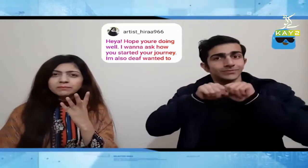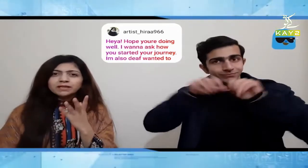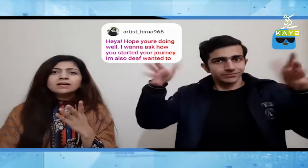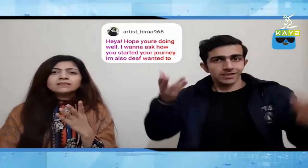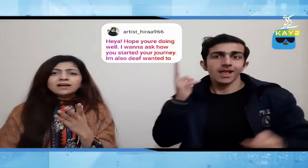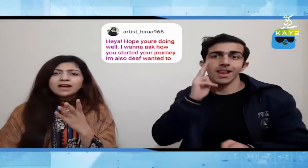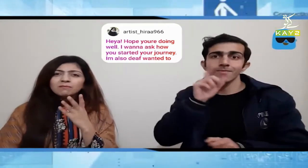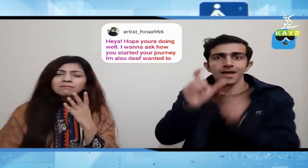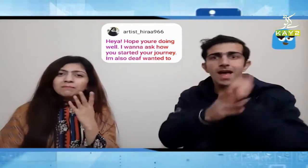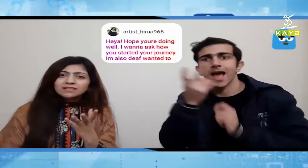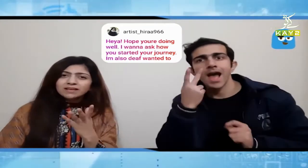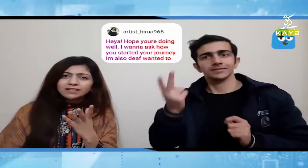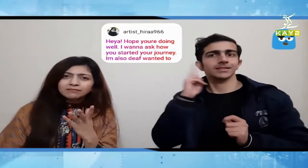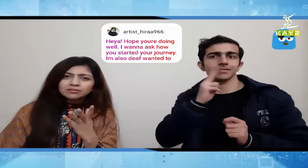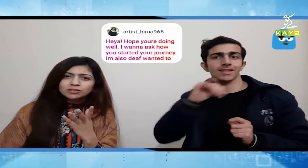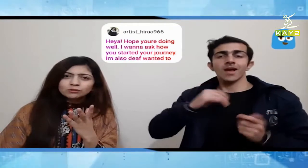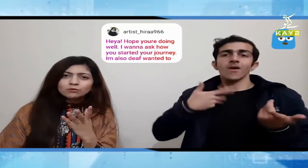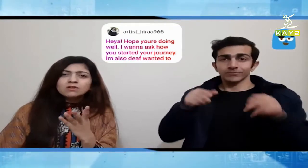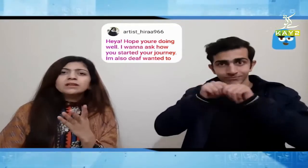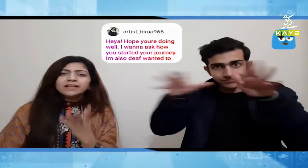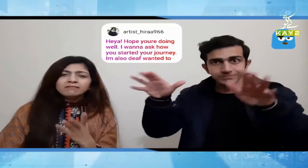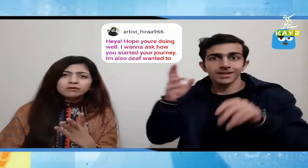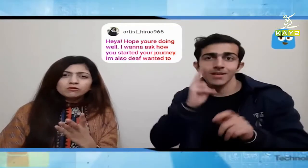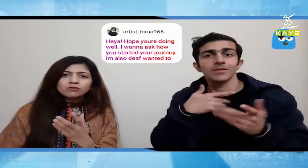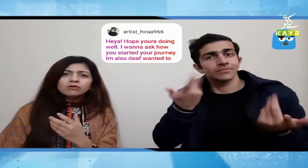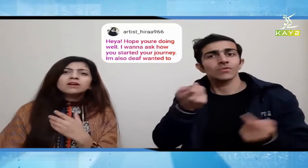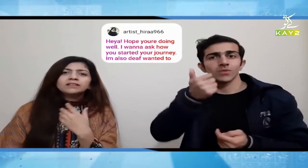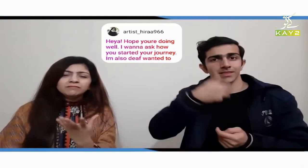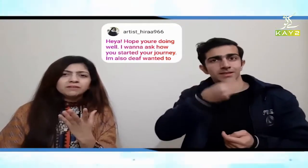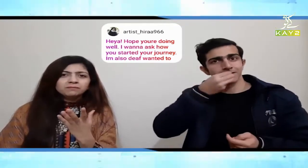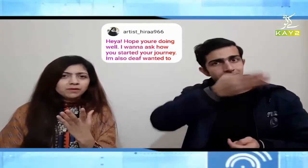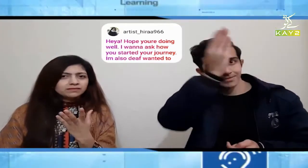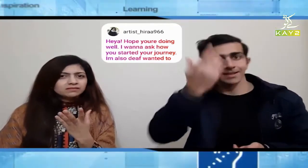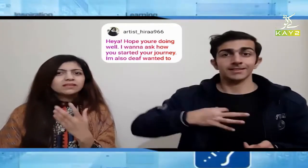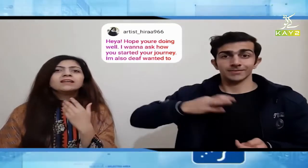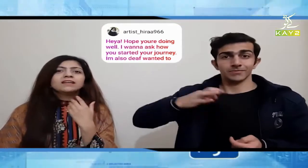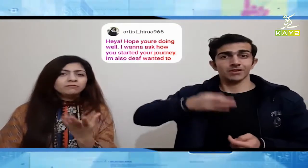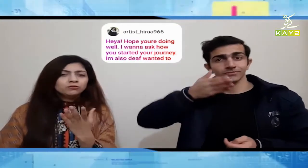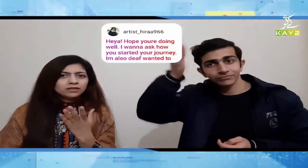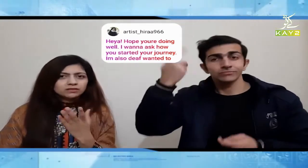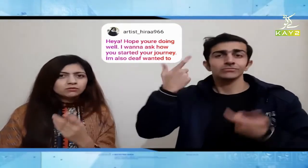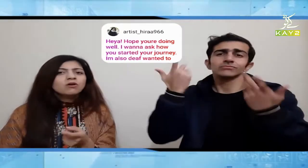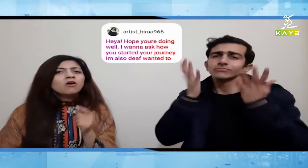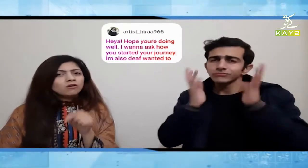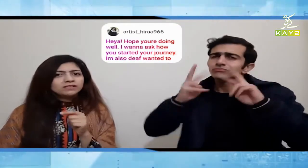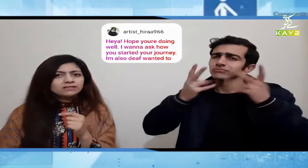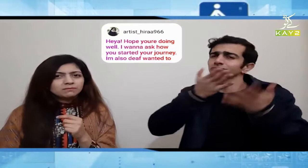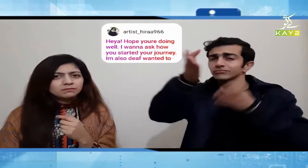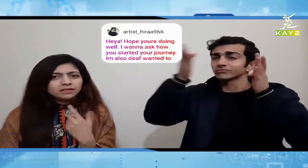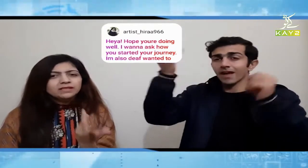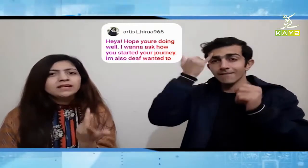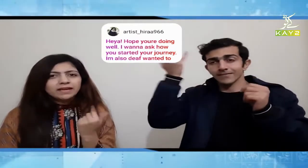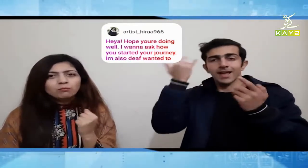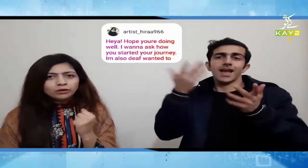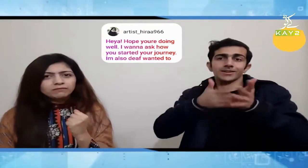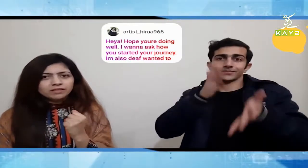अपॉर्चुनिटी में, ताकि मैं साइन लैंग्वेज के थ्रू डेफ लोगों को डिफरेंट प्लेसेस के रिव्यू दे सकूं, और ये सबसे